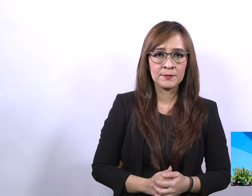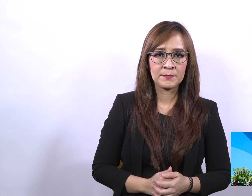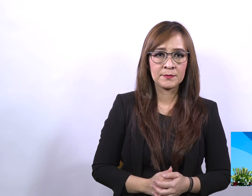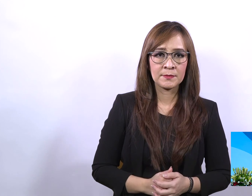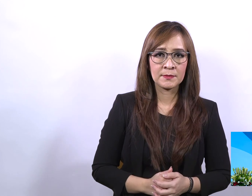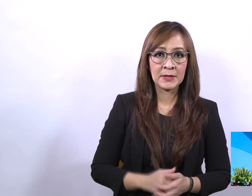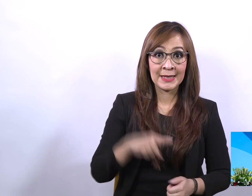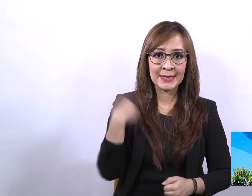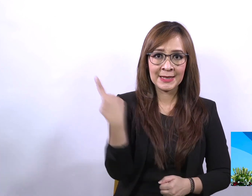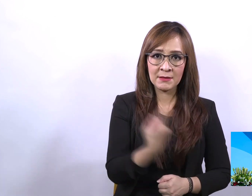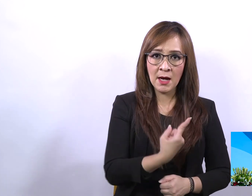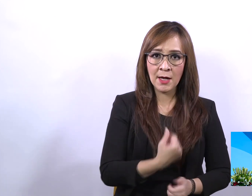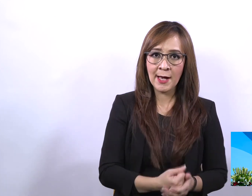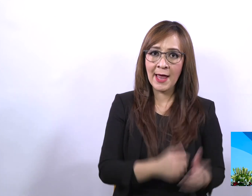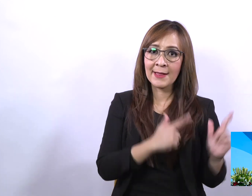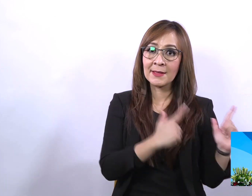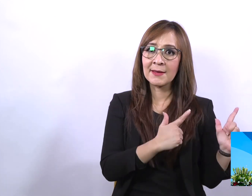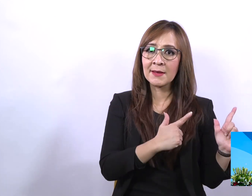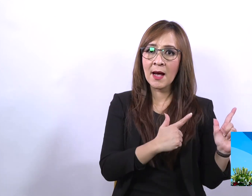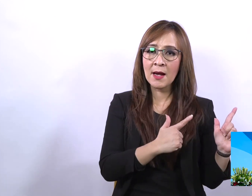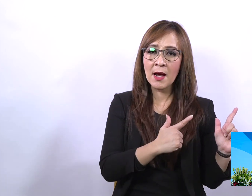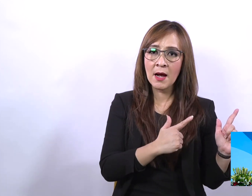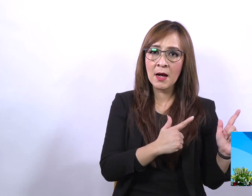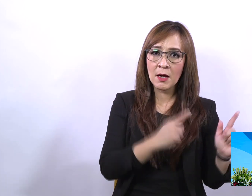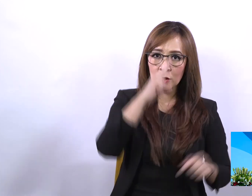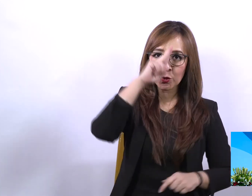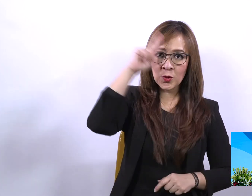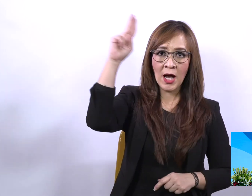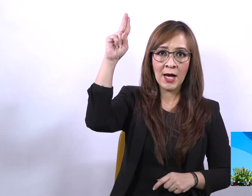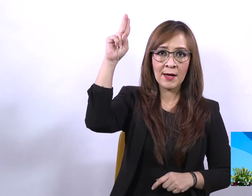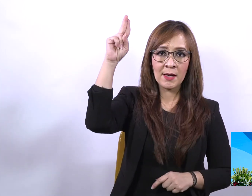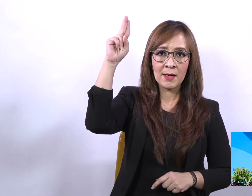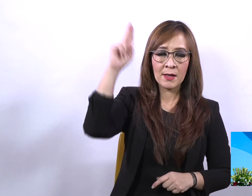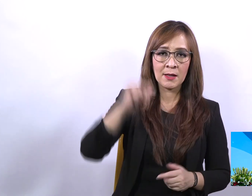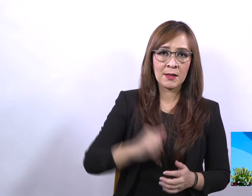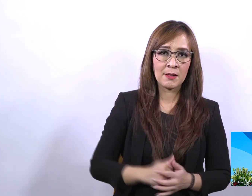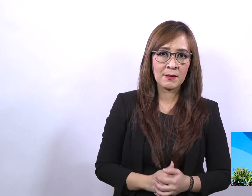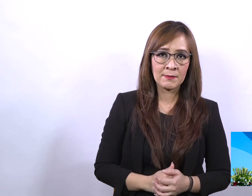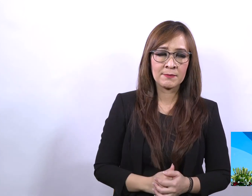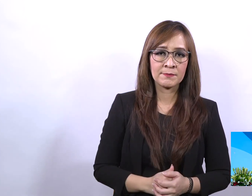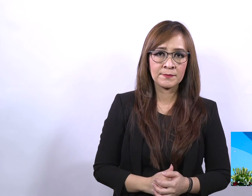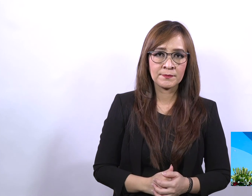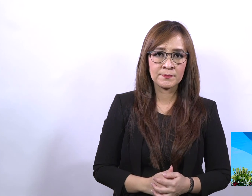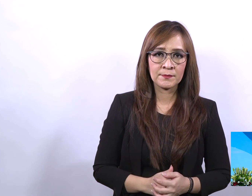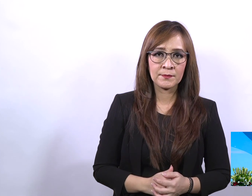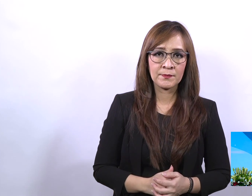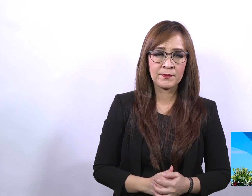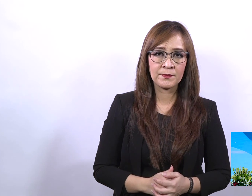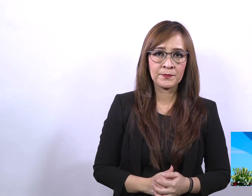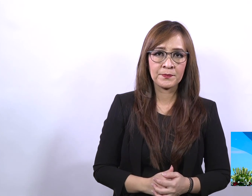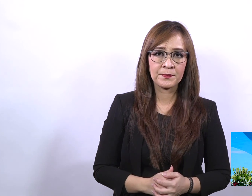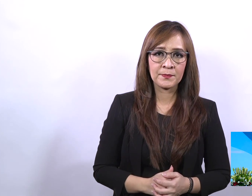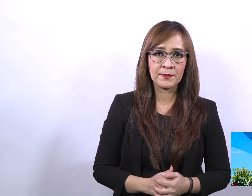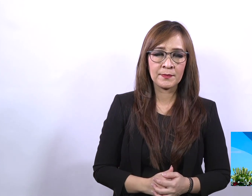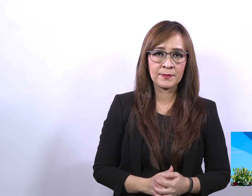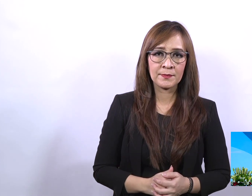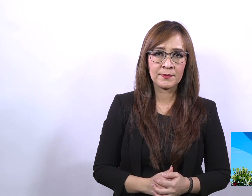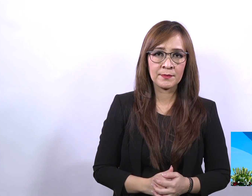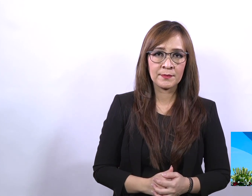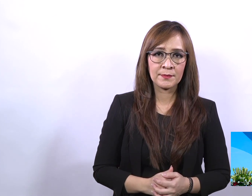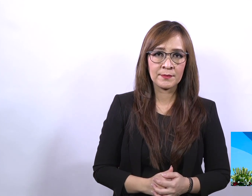I wear Shoulders I wear Soccer kita bukan